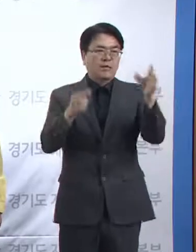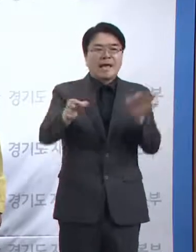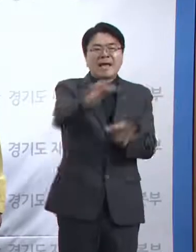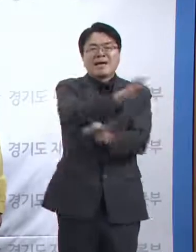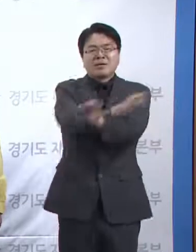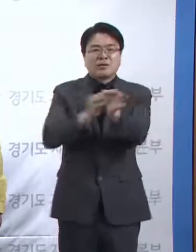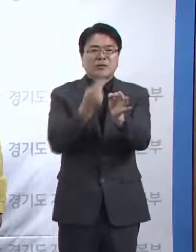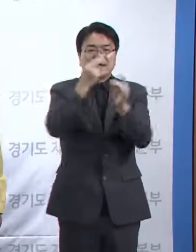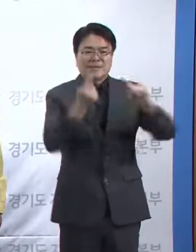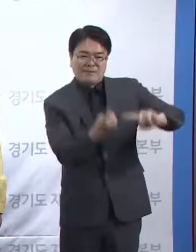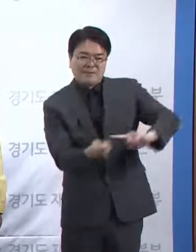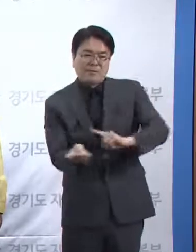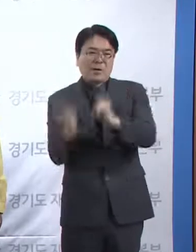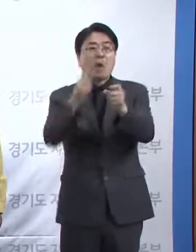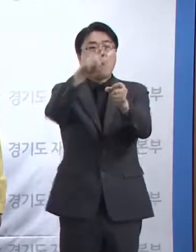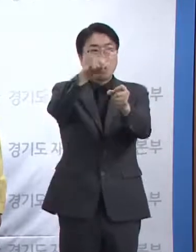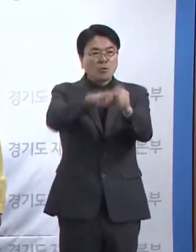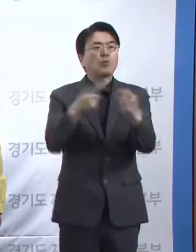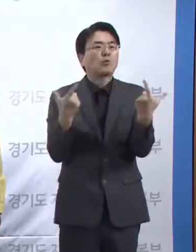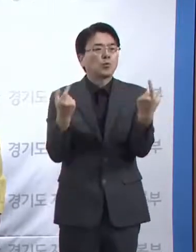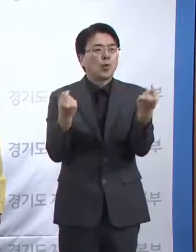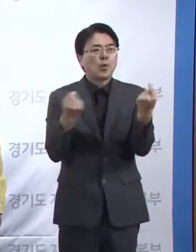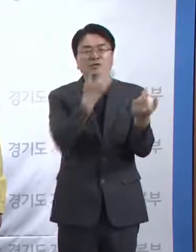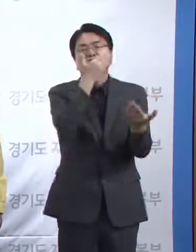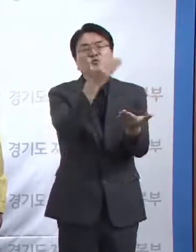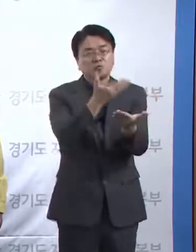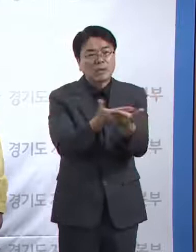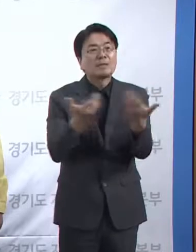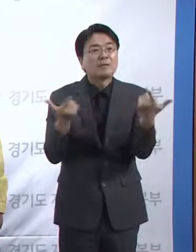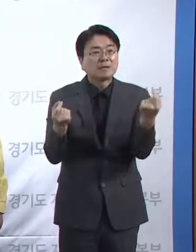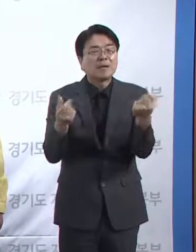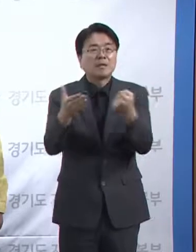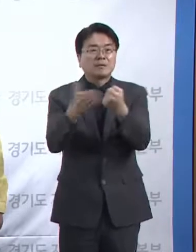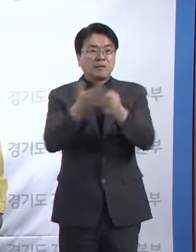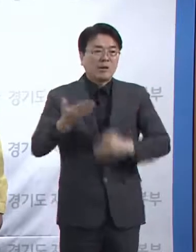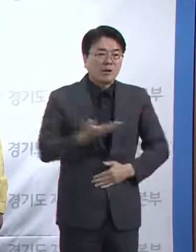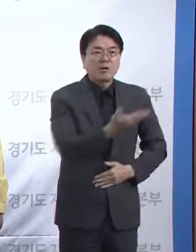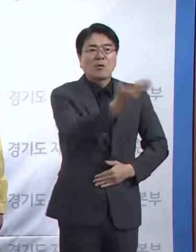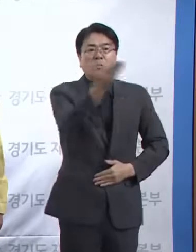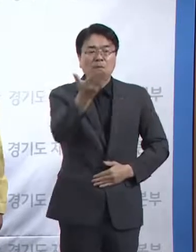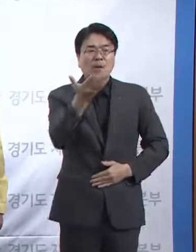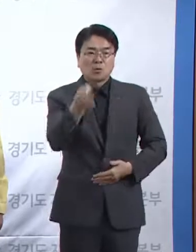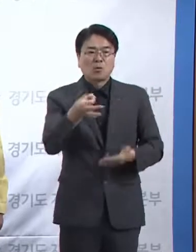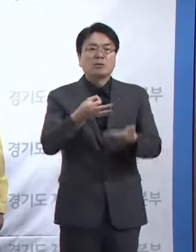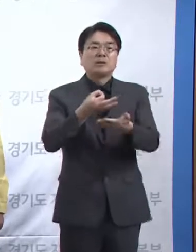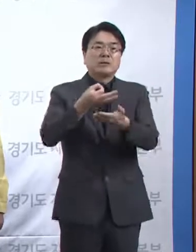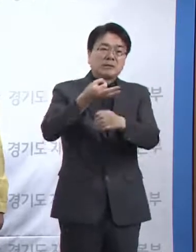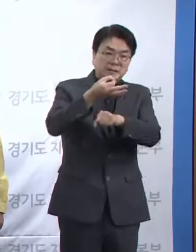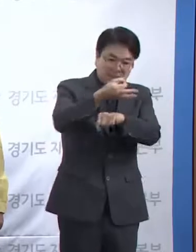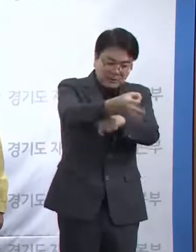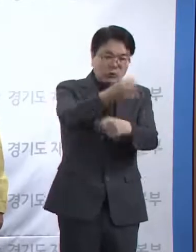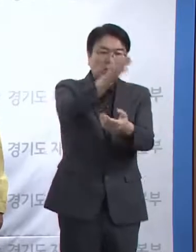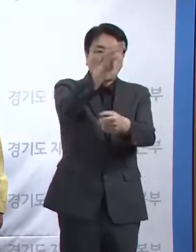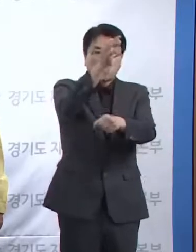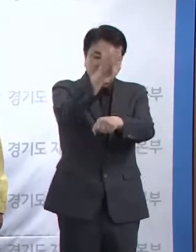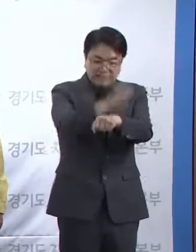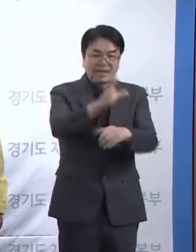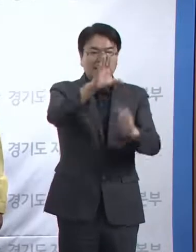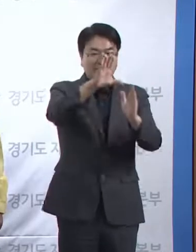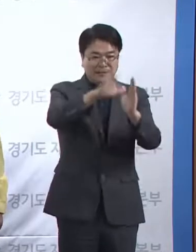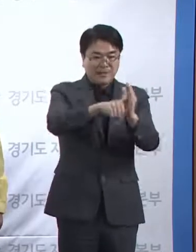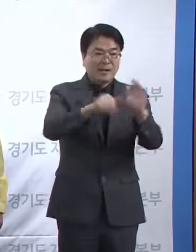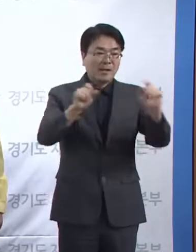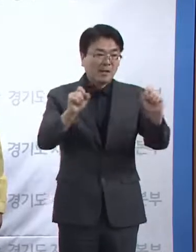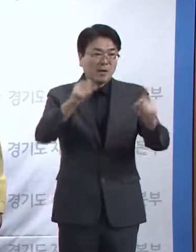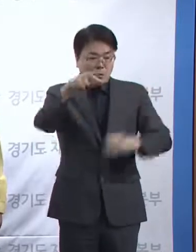것인 만큼 도민 여러분께서는 소비 활동에 있어서도 철저하게 방역 지침을